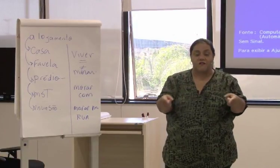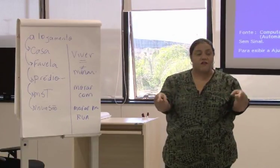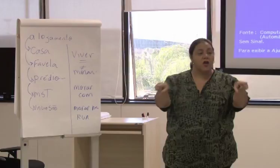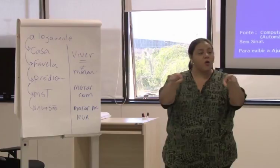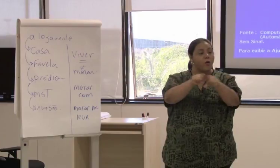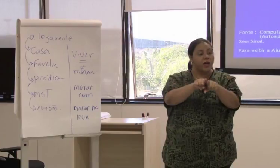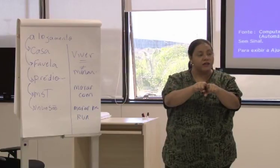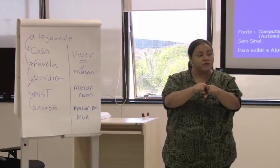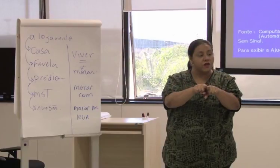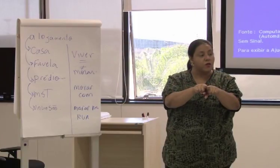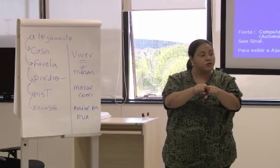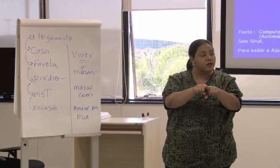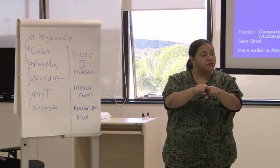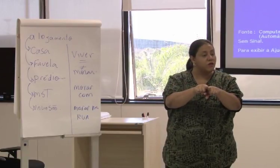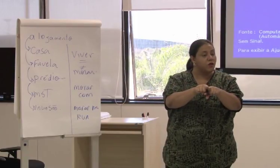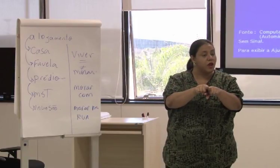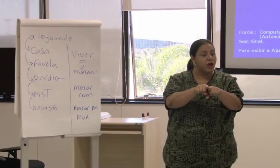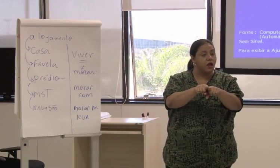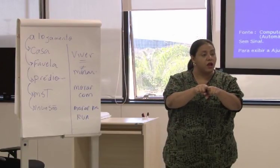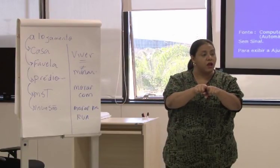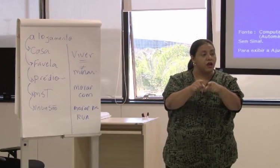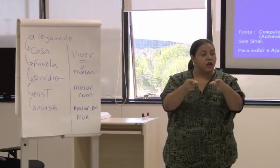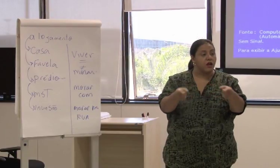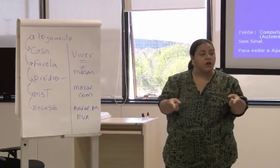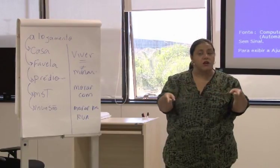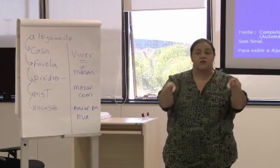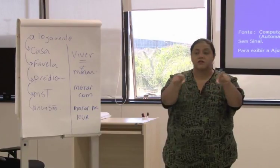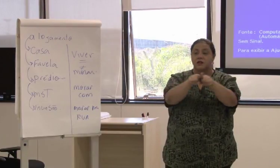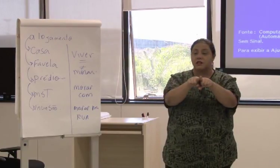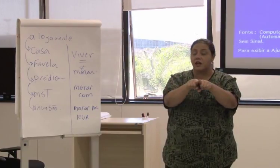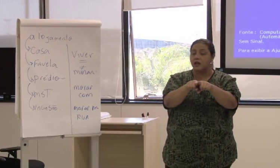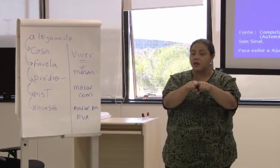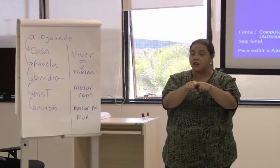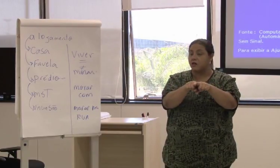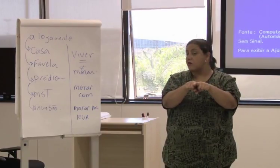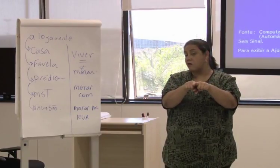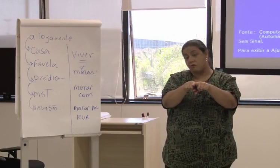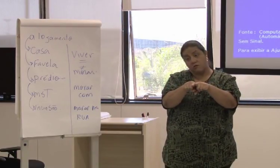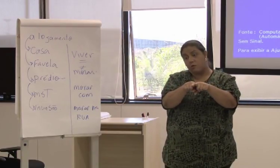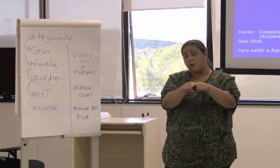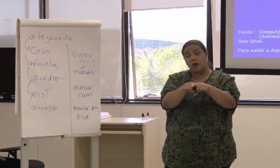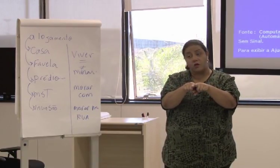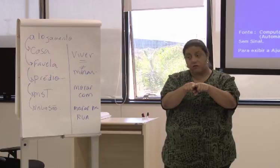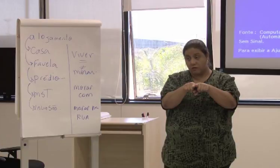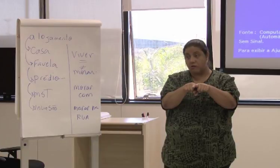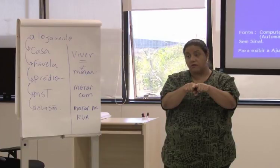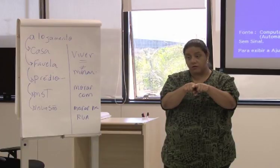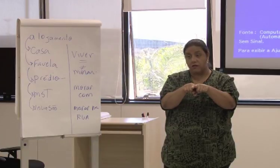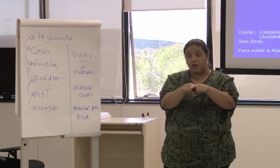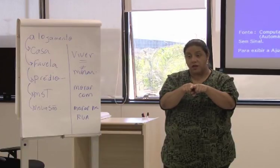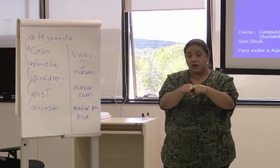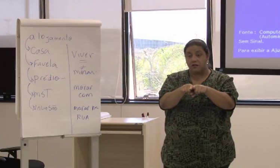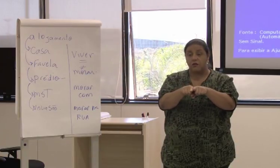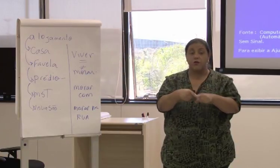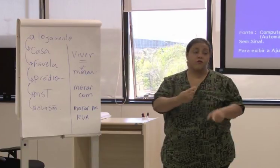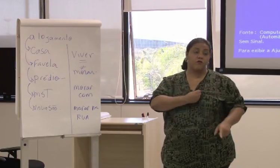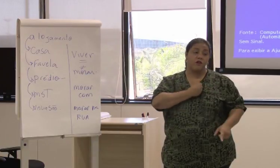Viver com. Esse viver com significa o quê? Que você tem uma união. Então, eu não